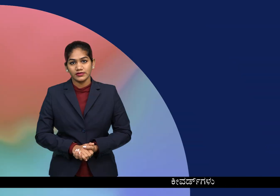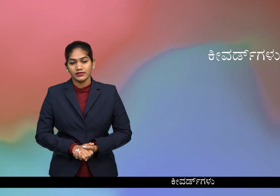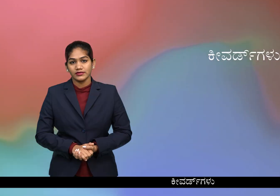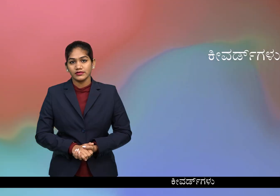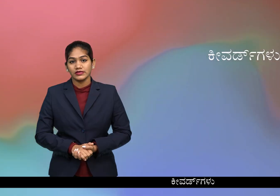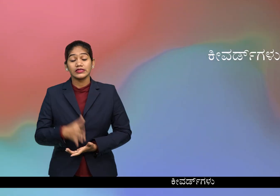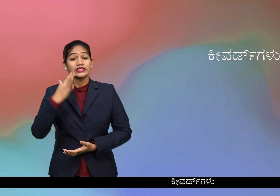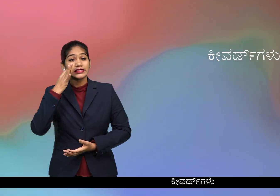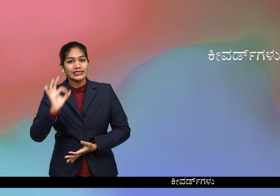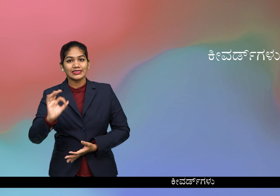ಕೀವರ್ಡ್ಗಳು: